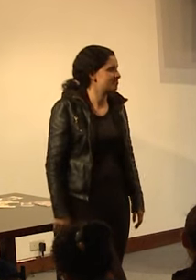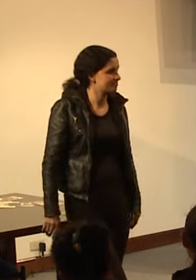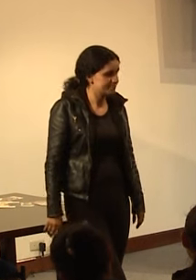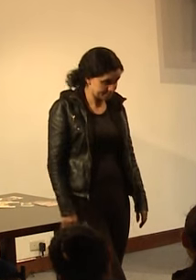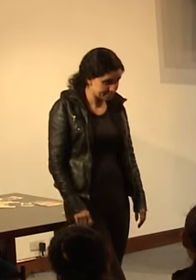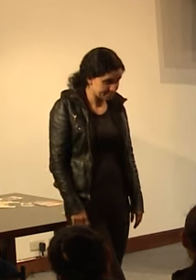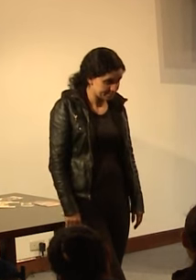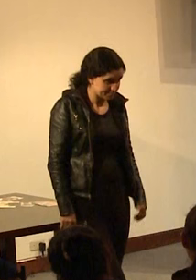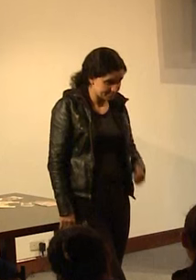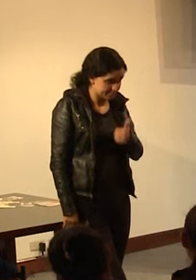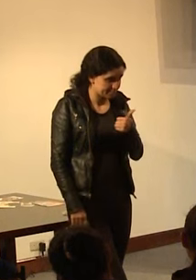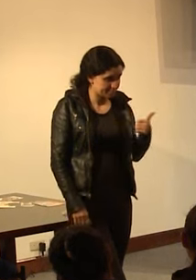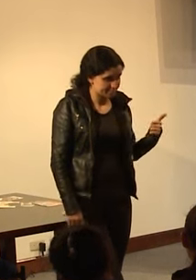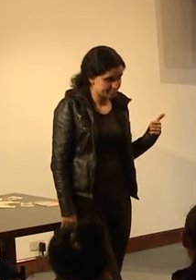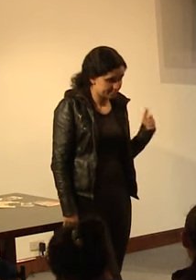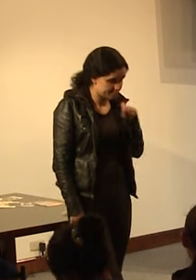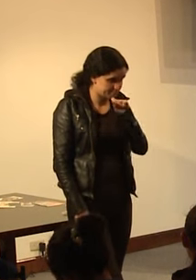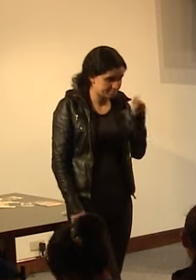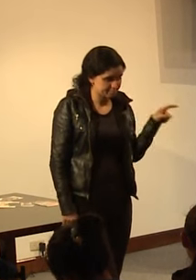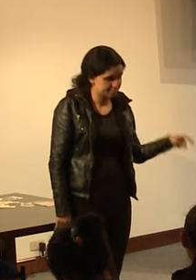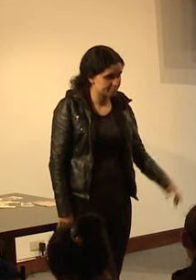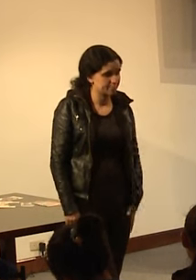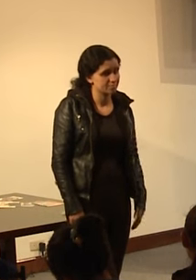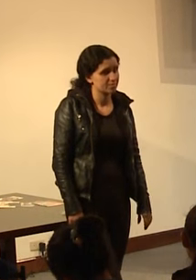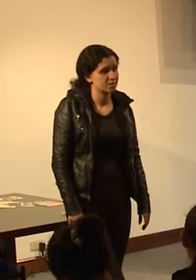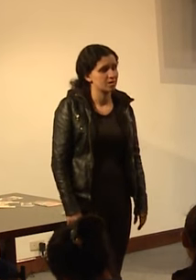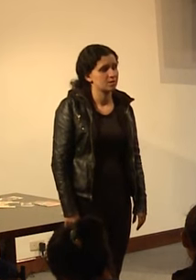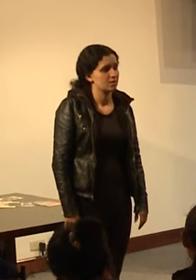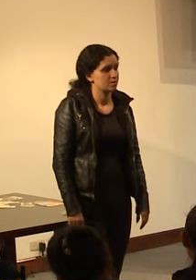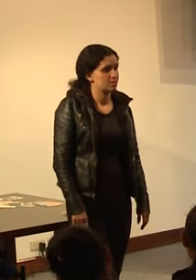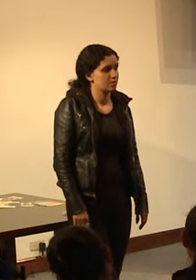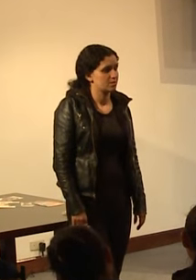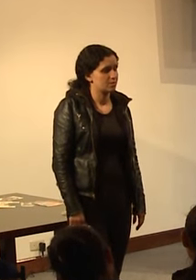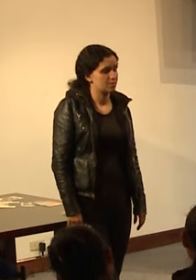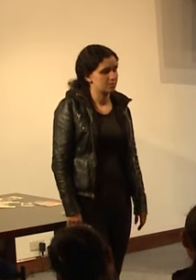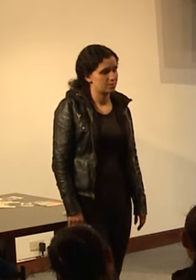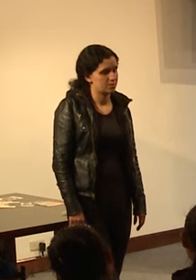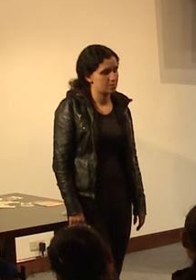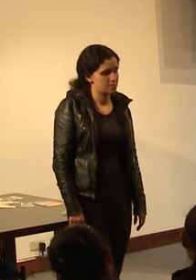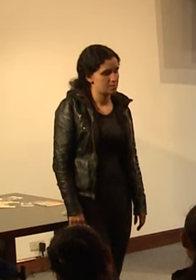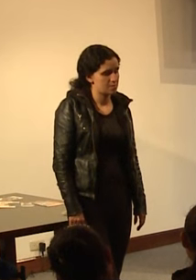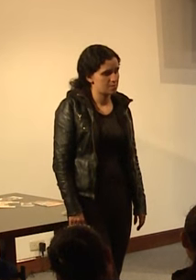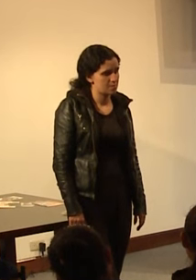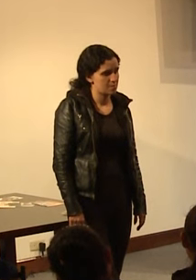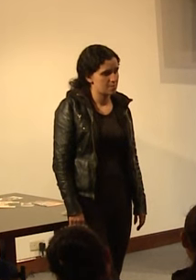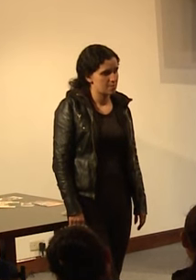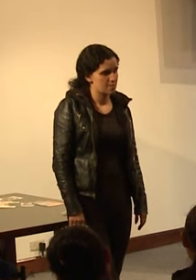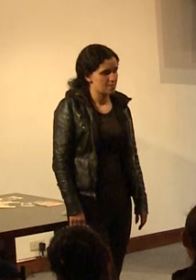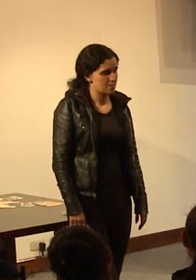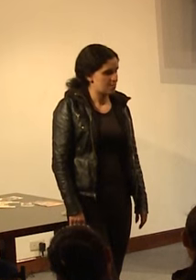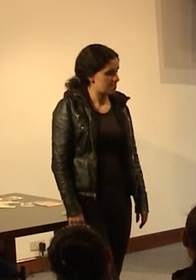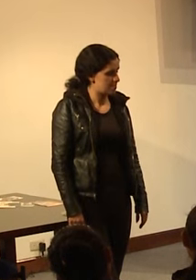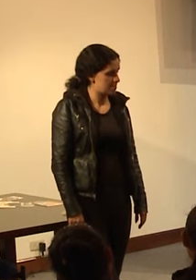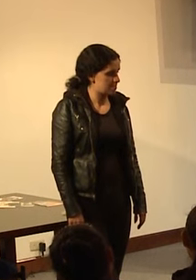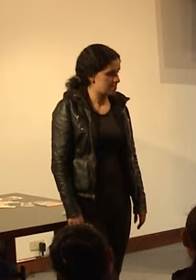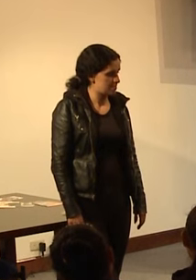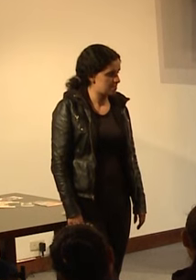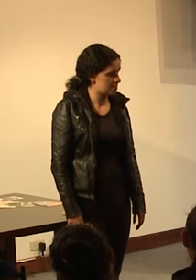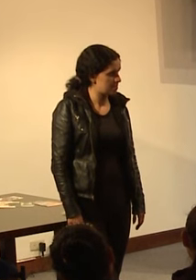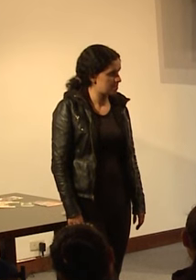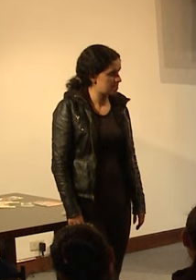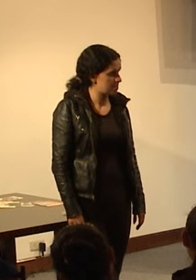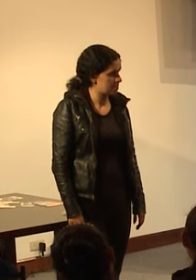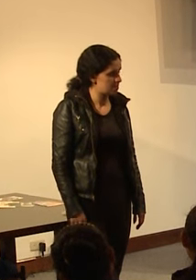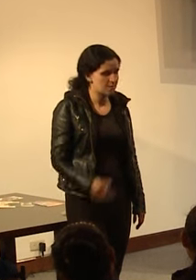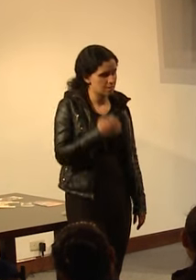¿Hasta ahí vamos bien? ¿Alguien tiene otra pregunta? Acerca de esto. Bueno, entonces, yo quisiera pedirle a alguien